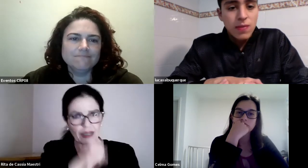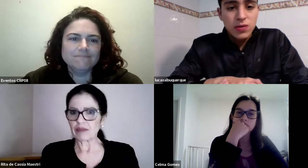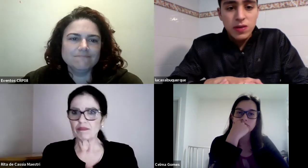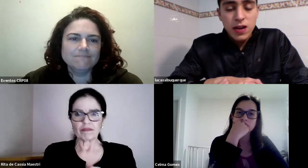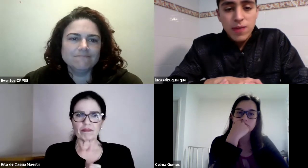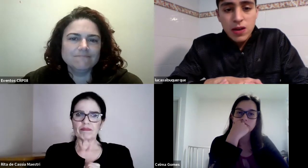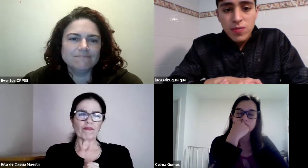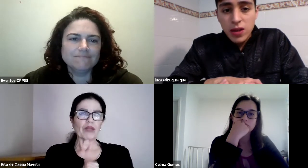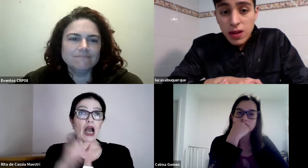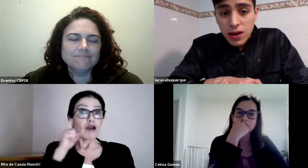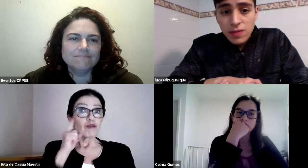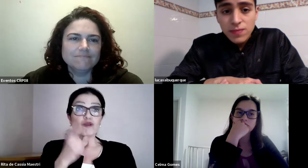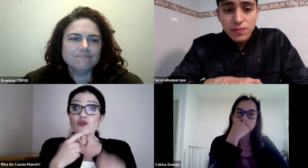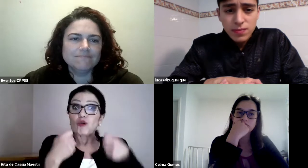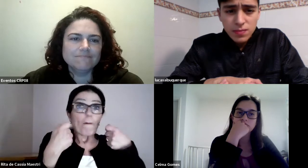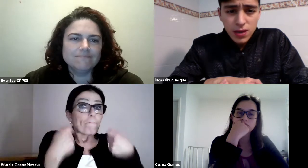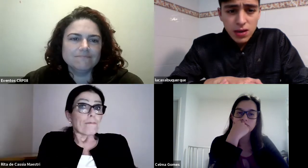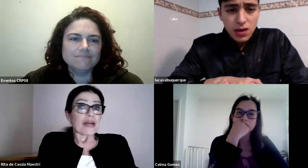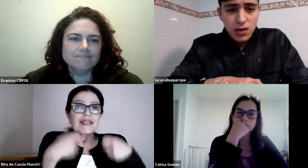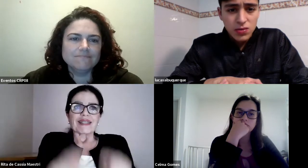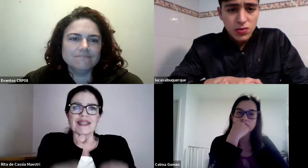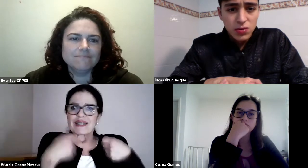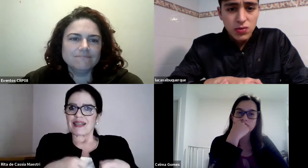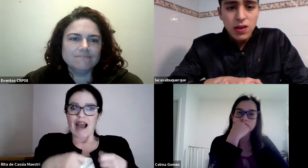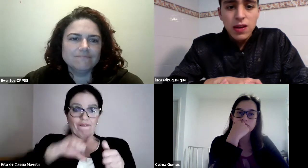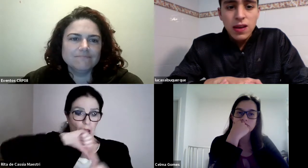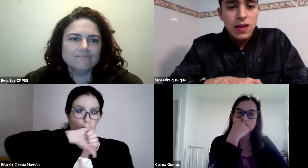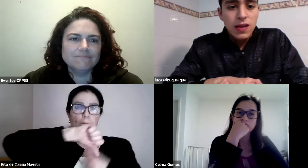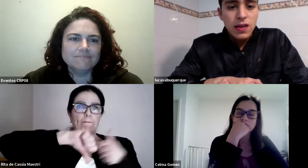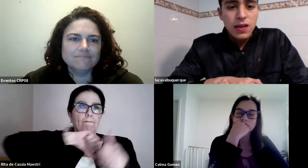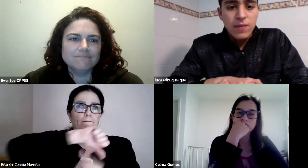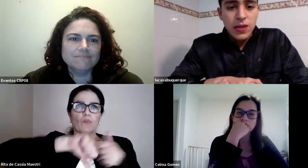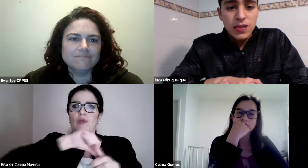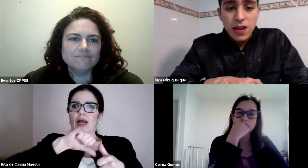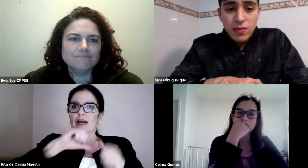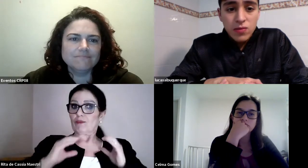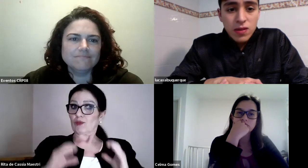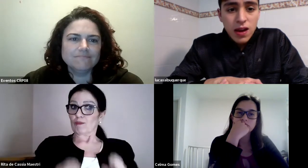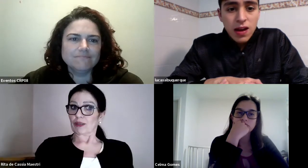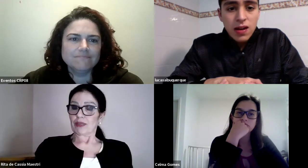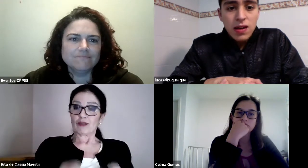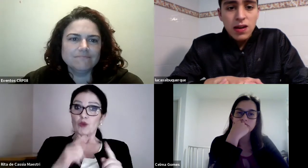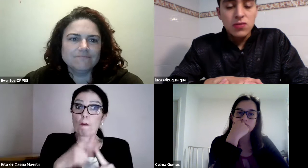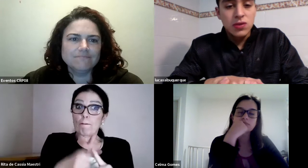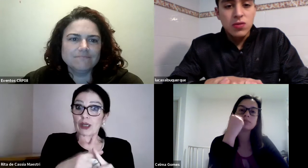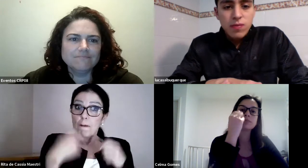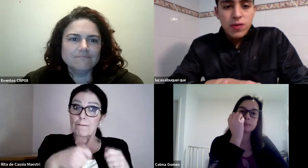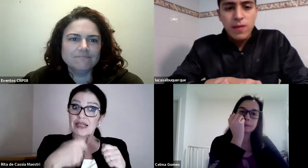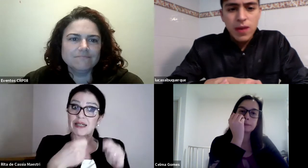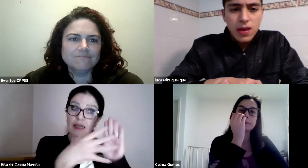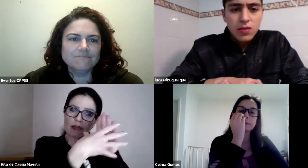uma pessoa incapaz de aprender. O surdo, ele precisava mudar o